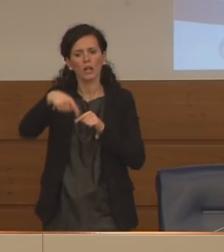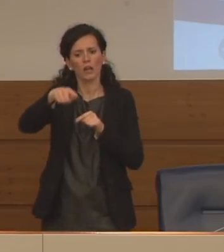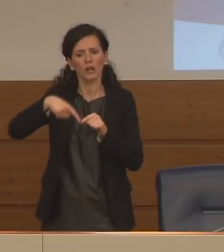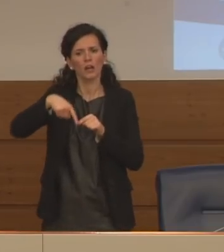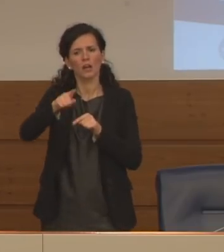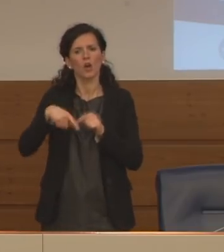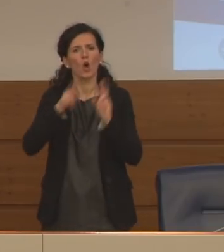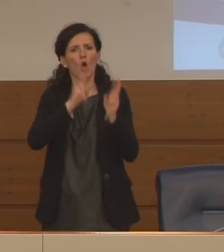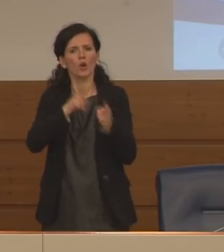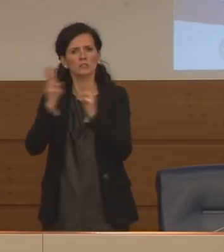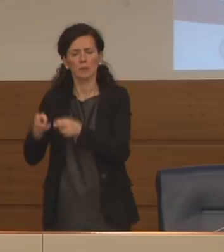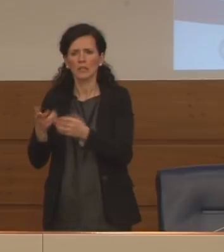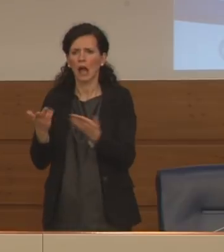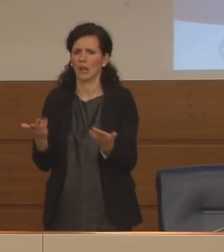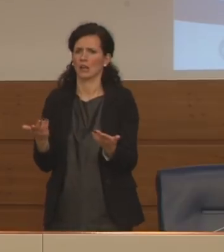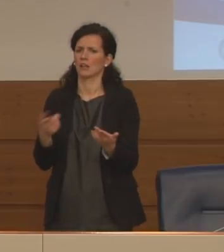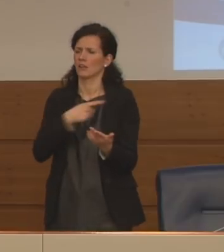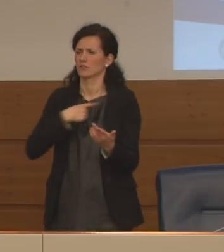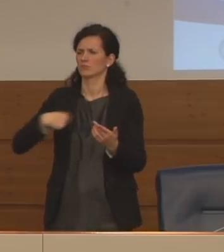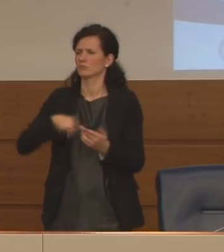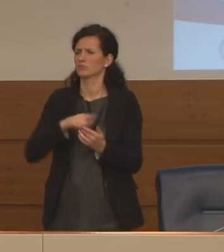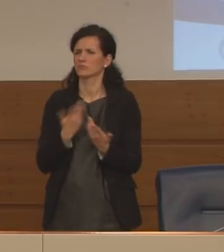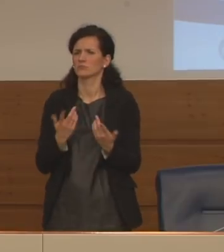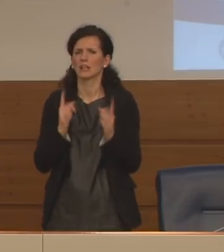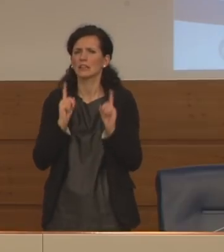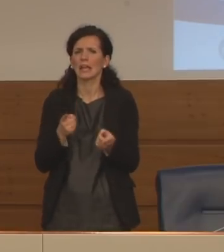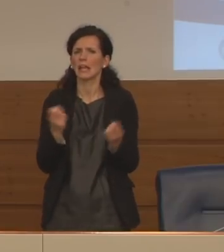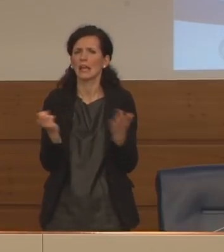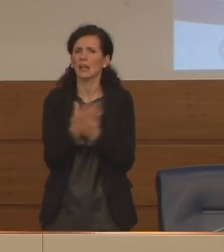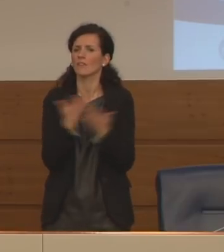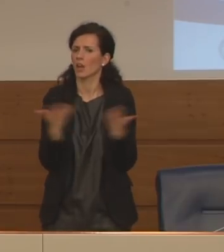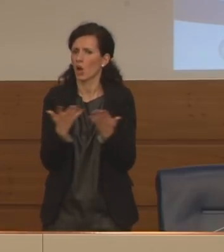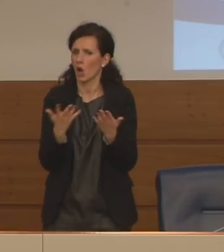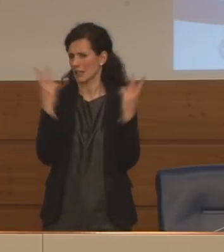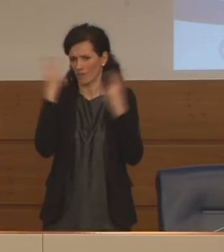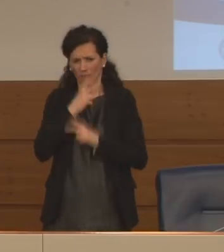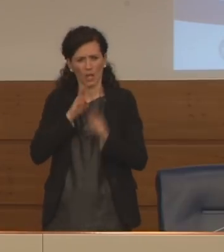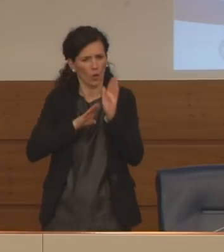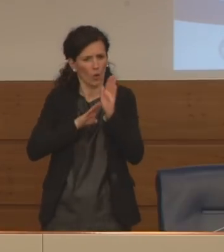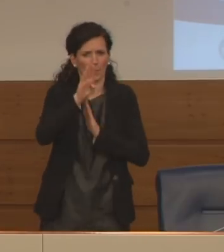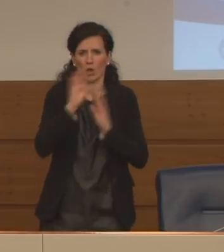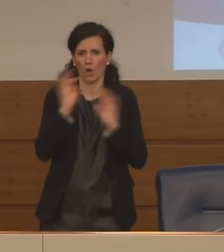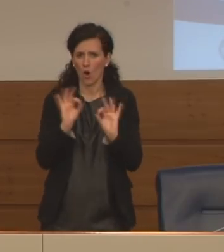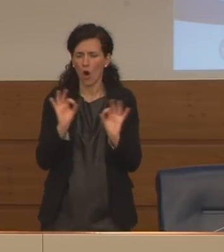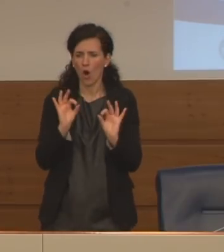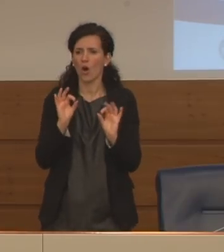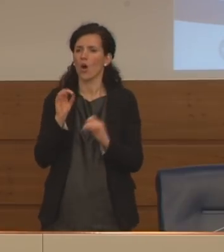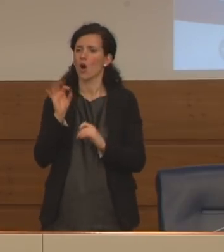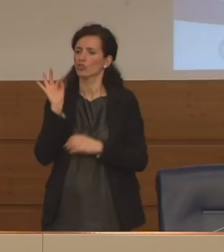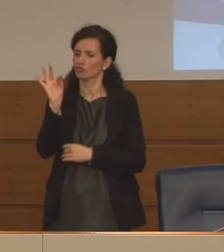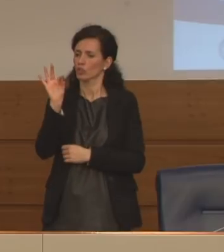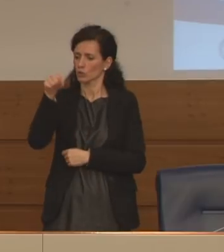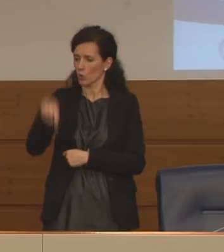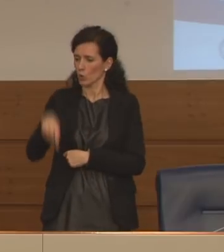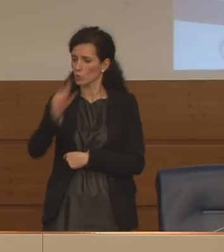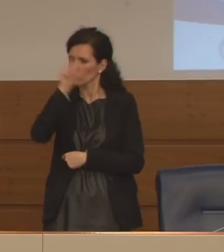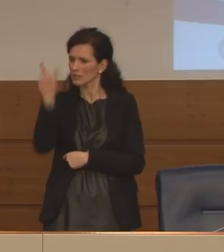cosa ci possiamo aspettare è vero che non siamo arrivati al picco è vero che adesso qui nel centro sud è contenuto ma